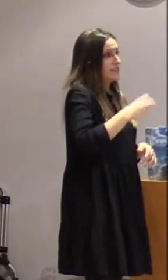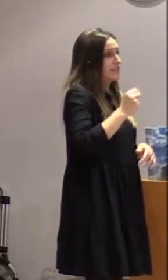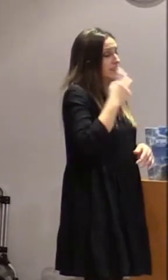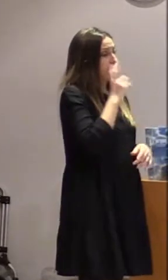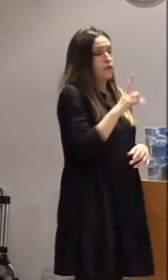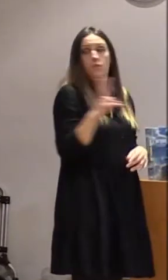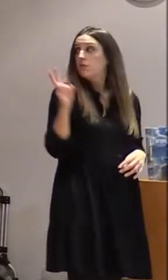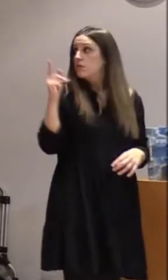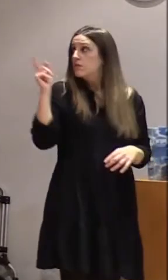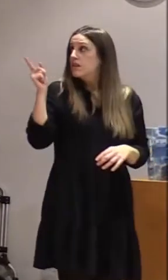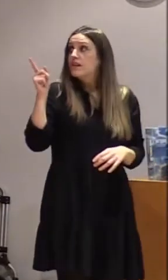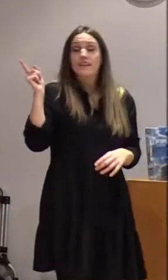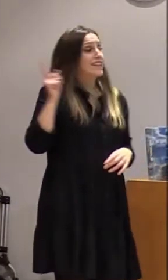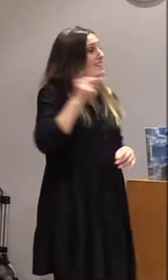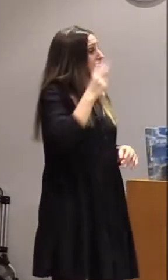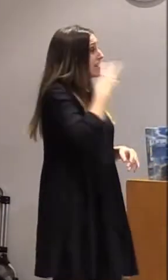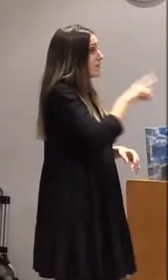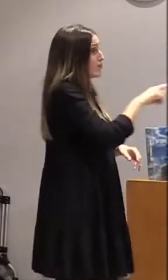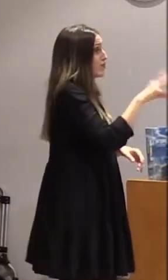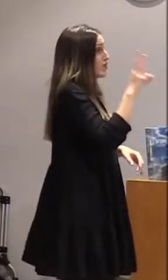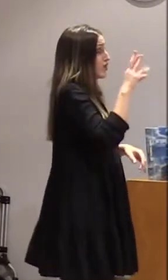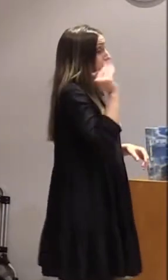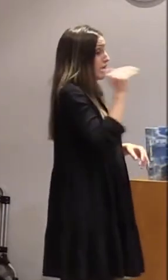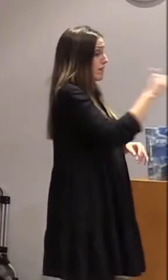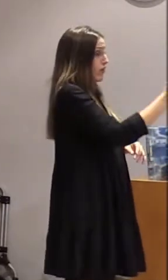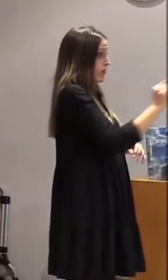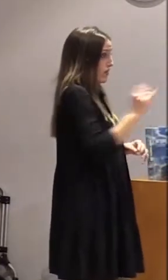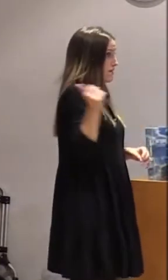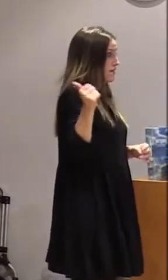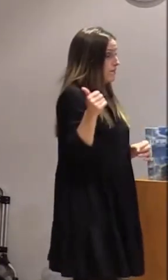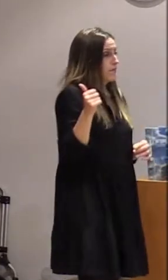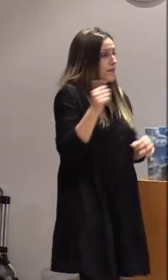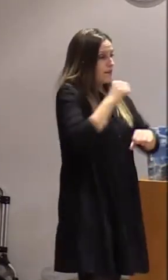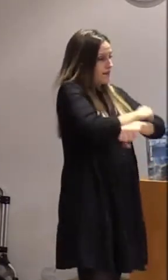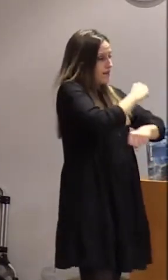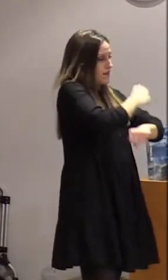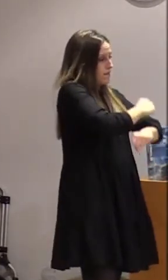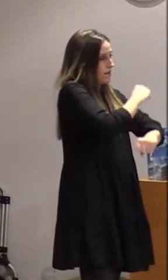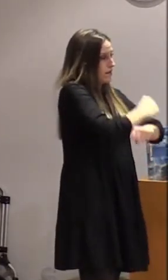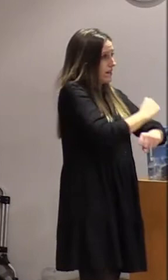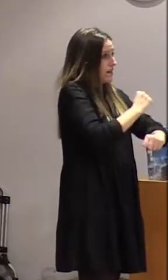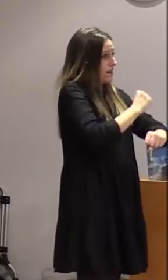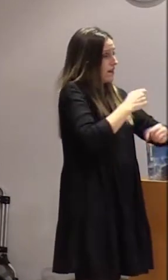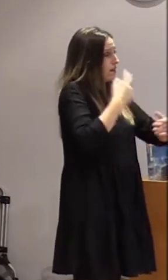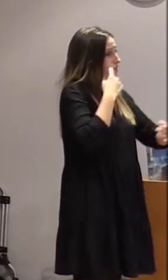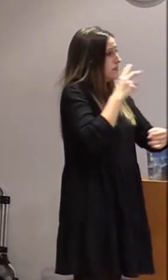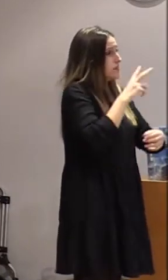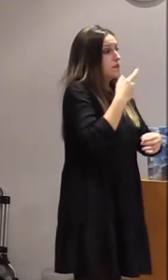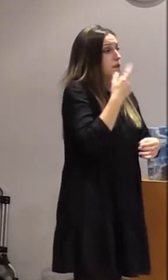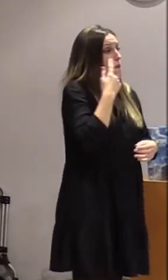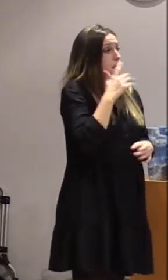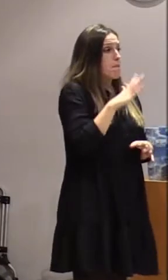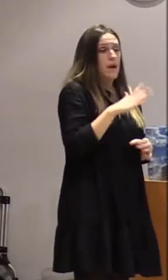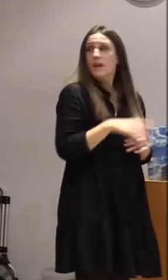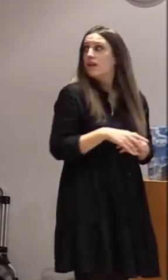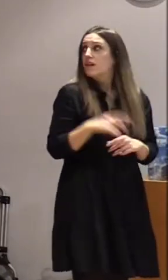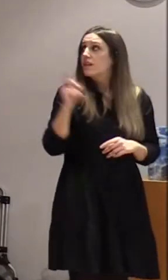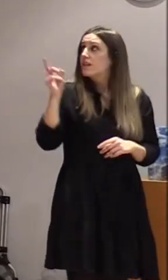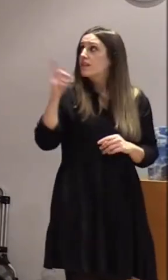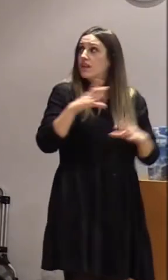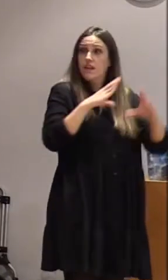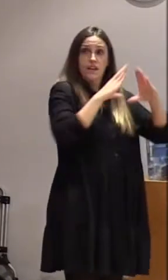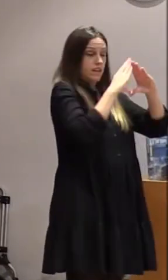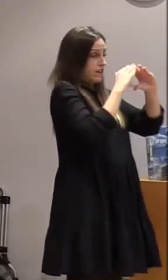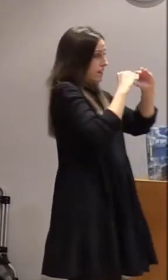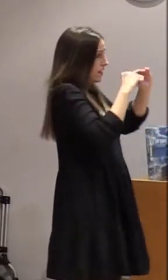de la Virgen, que está en el Prado, por cierto, volvemos que ahí aparece el ventanal detrás y se parece bastante, ¿no? Esas nubes se parecen a